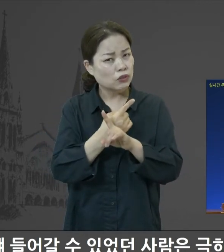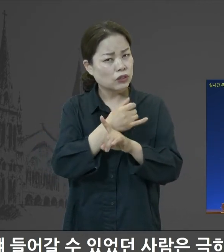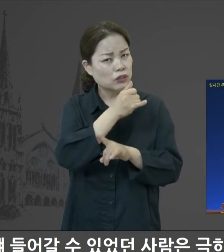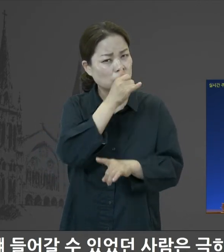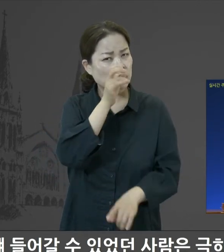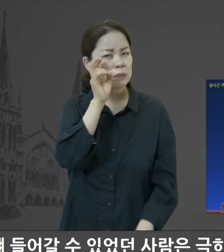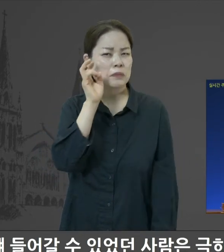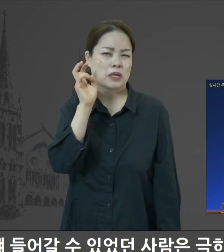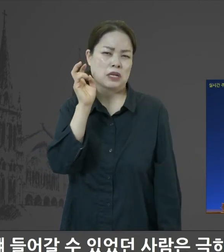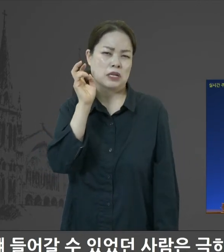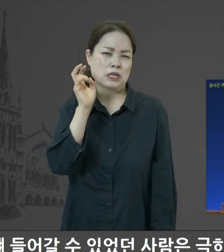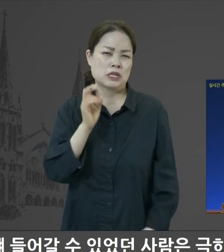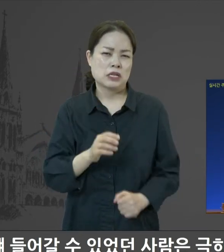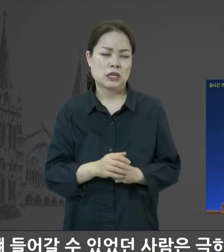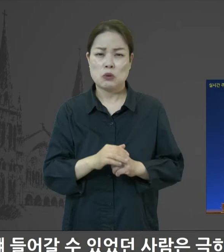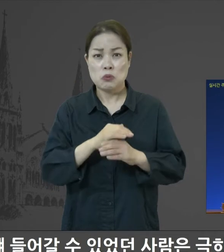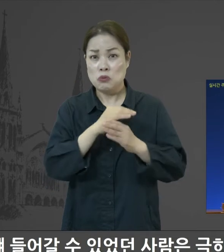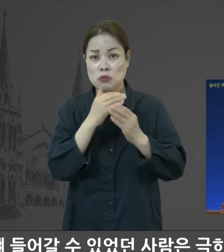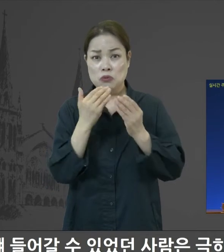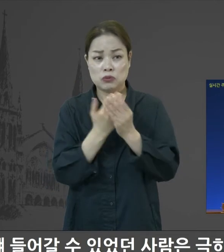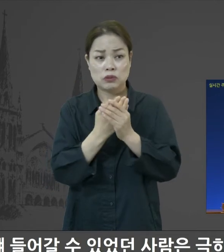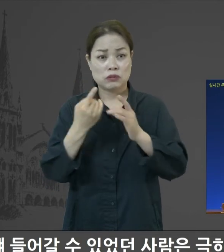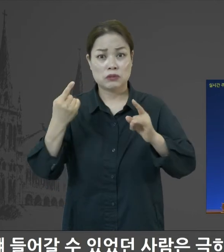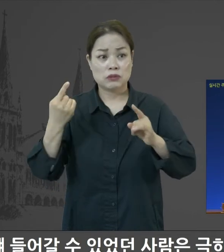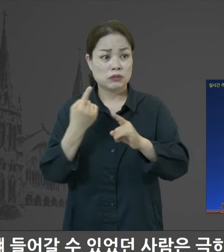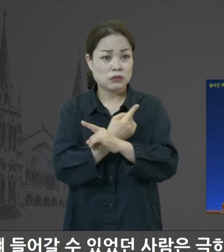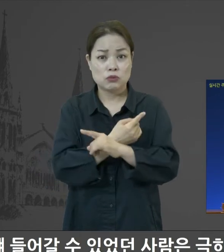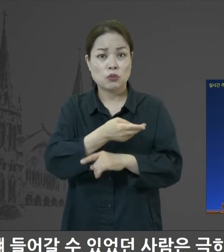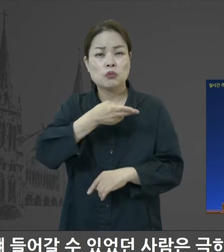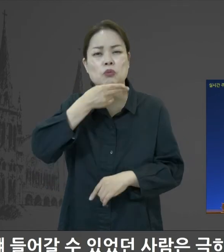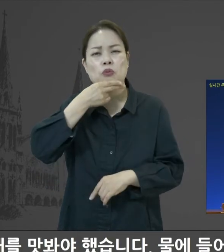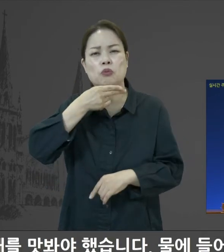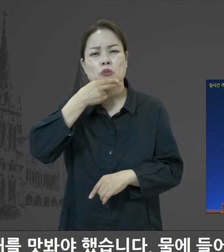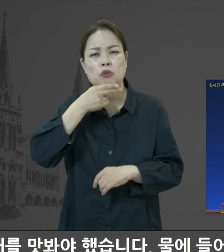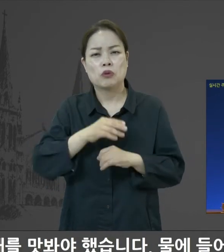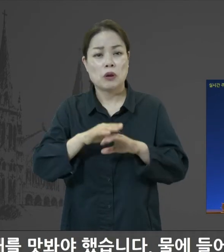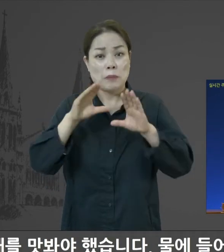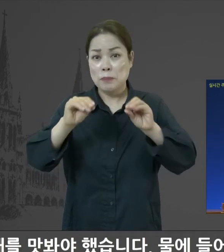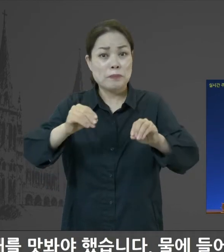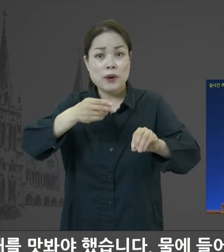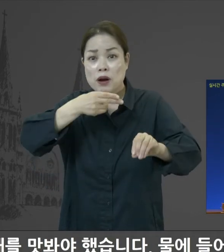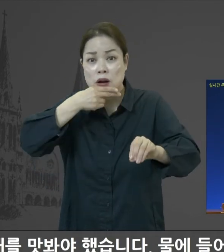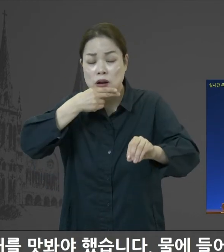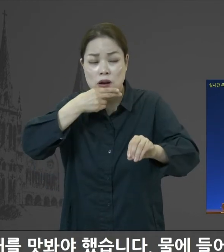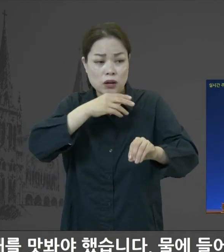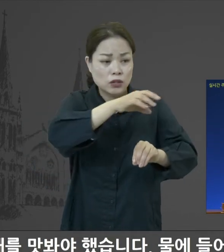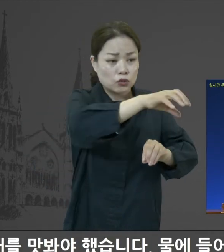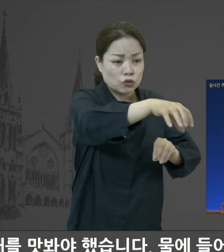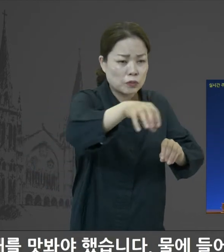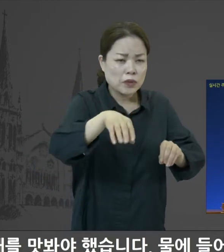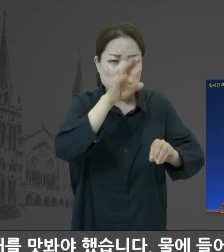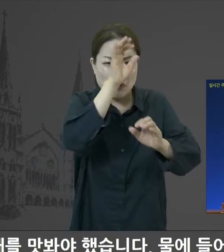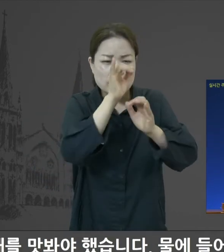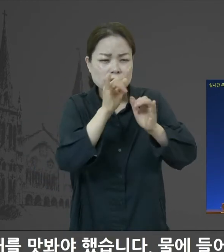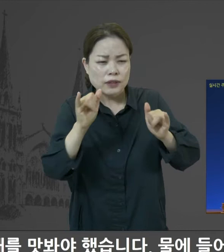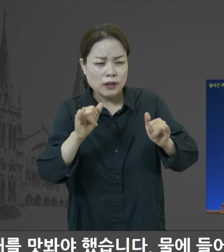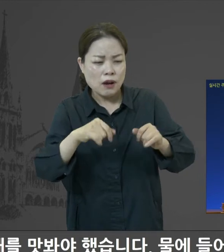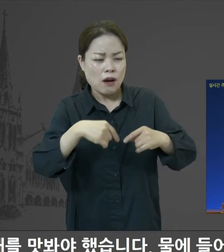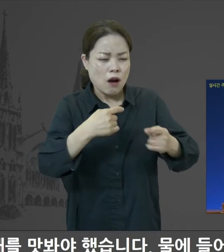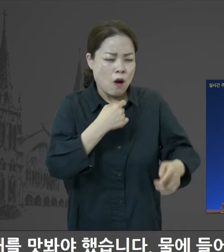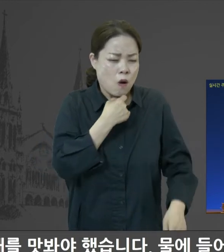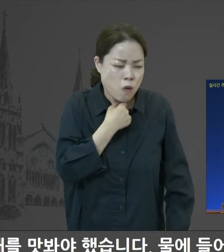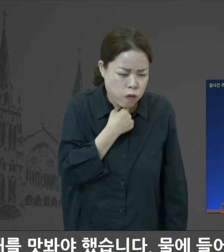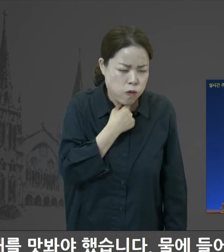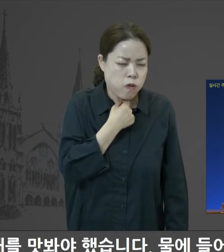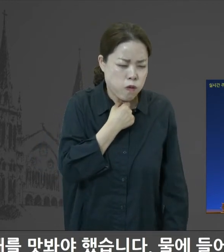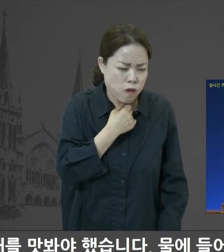얻었을지 모르겠지만 온전한 치료는 없었습니다. 다시 말해 주변의 환자들이 그토록 들어가기